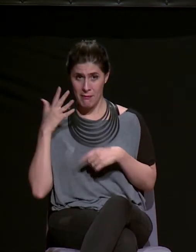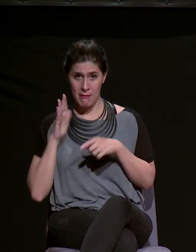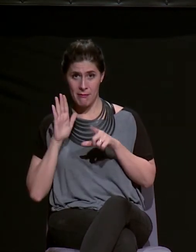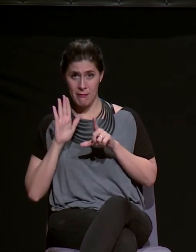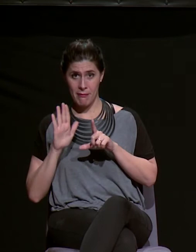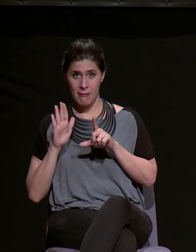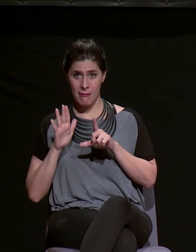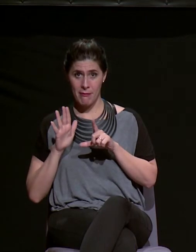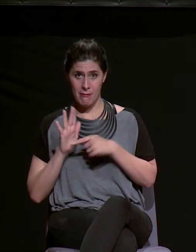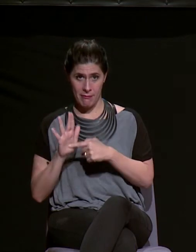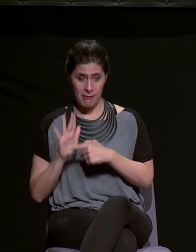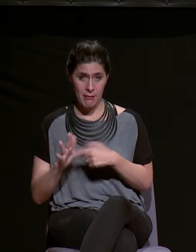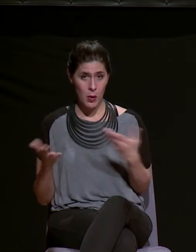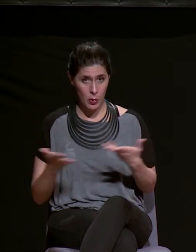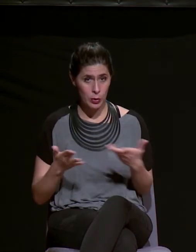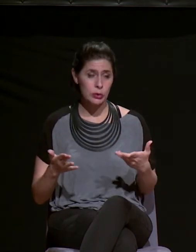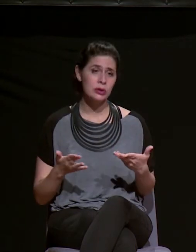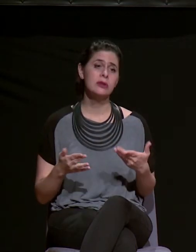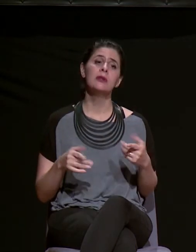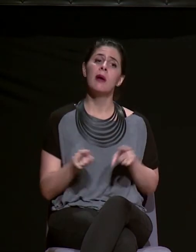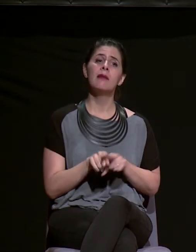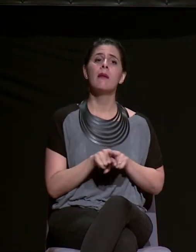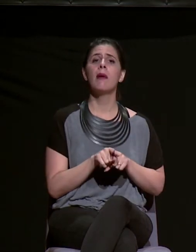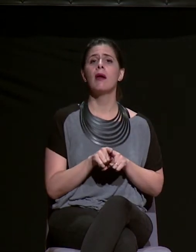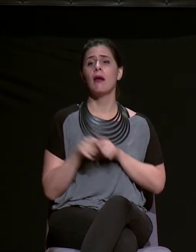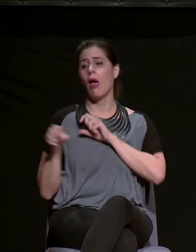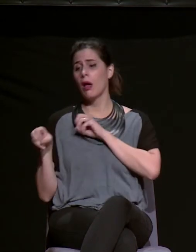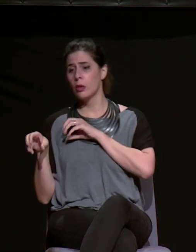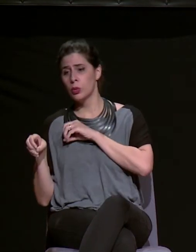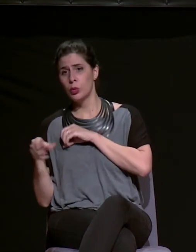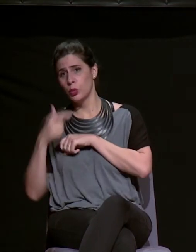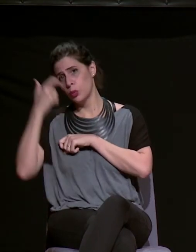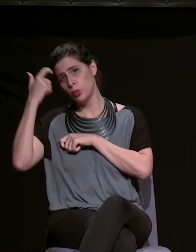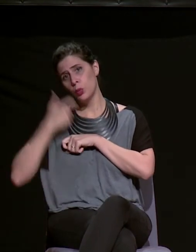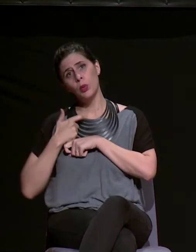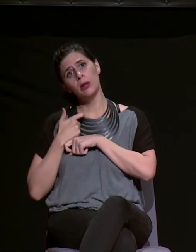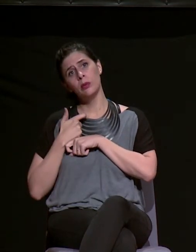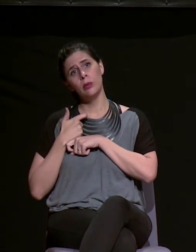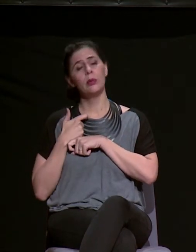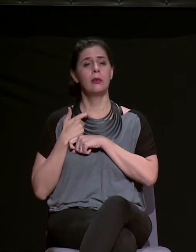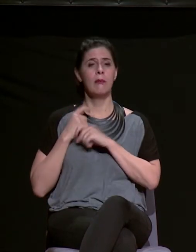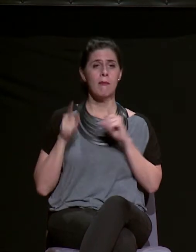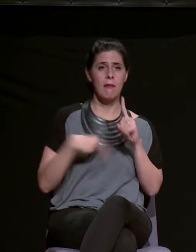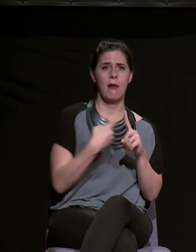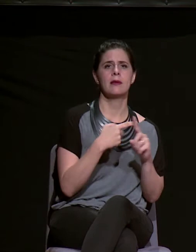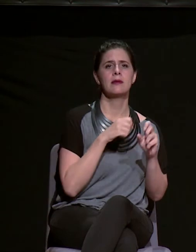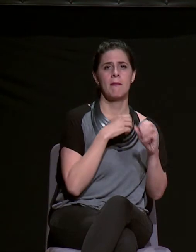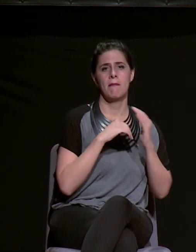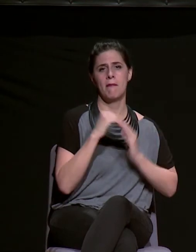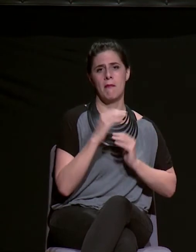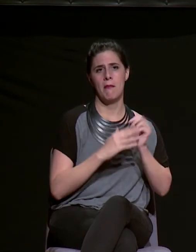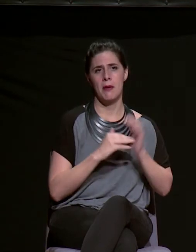que você disse que aparece entre o educando e a sua prática e tudo mais, ou apareceu, quando você dava aula.